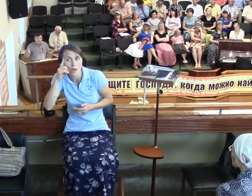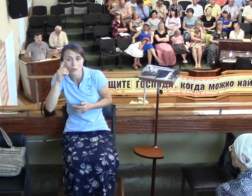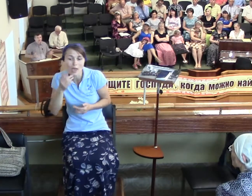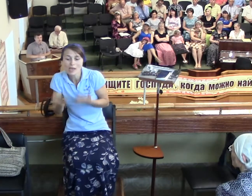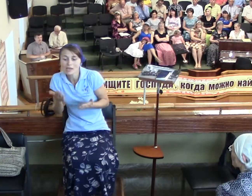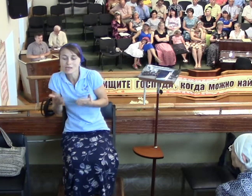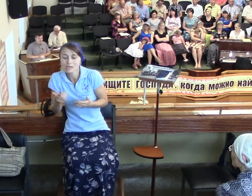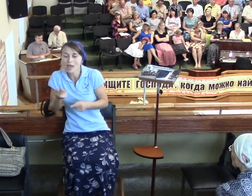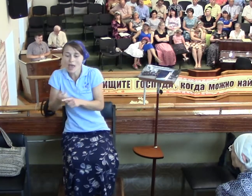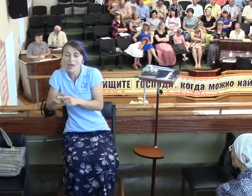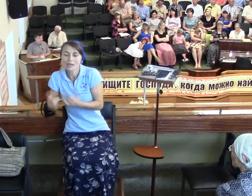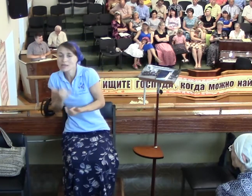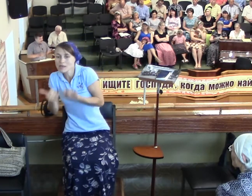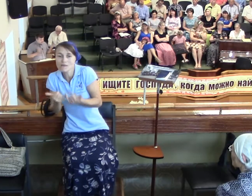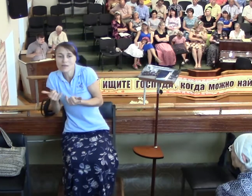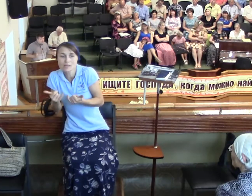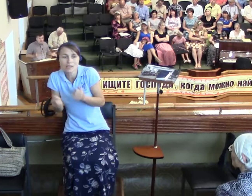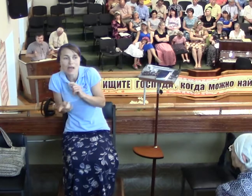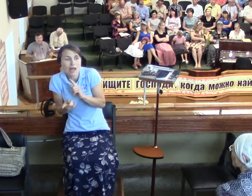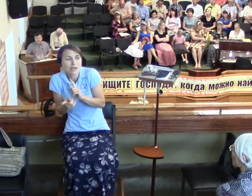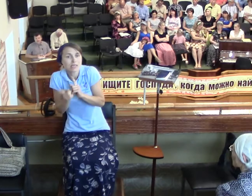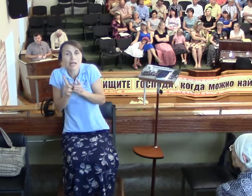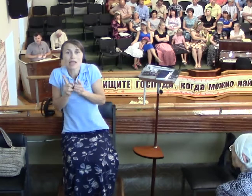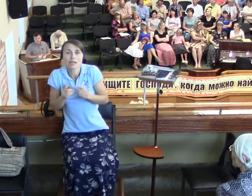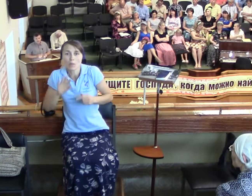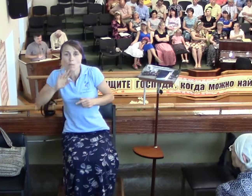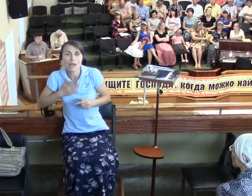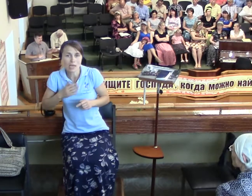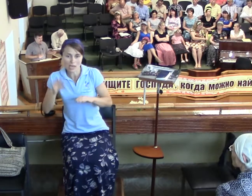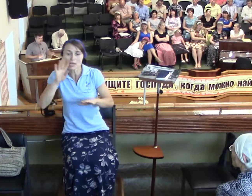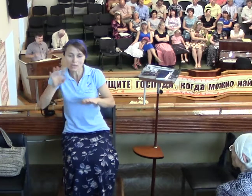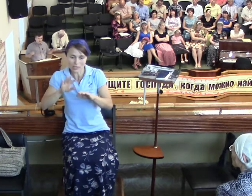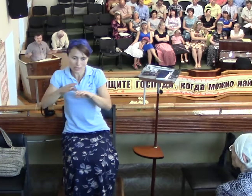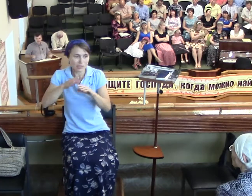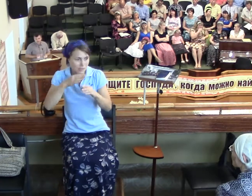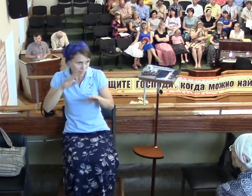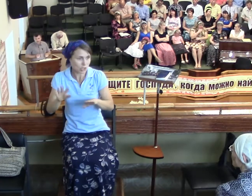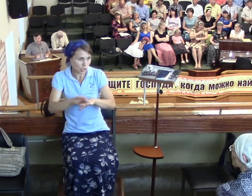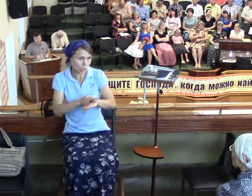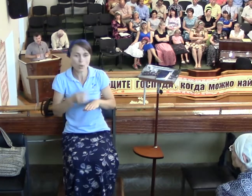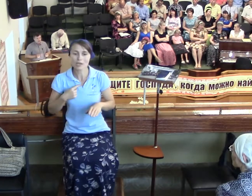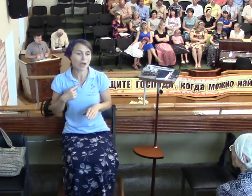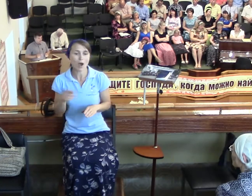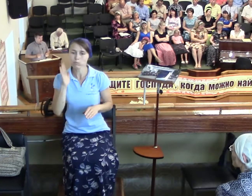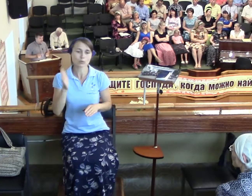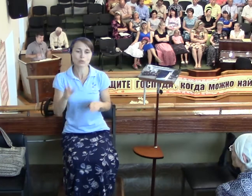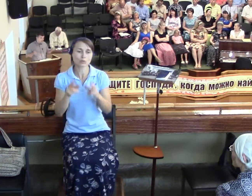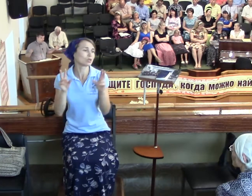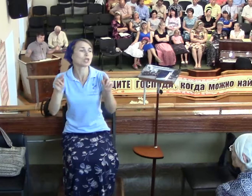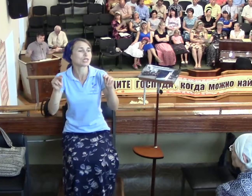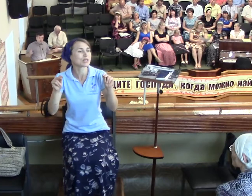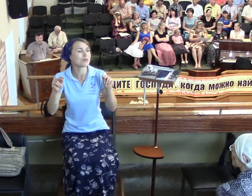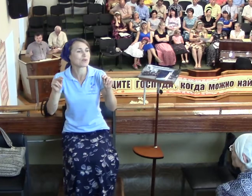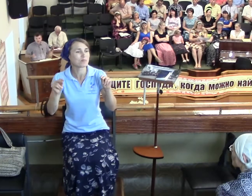эта прекрасная девушка станет моей женой, она действительно сделает меня счастливым, я стану счастливым в браке. Или, может быть,